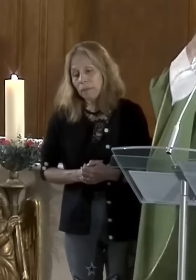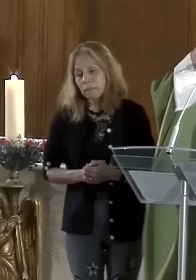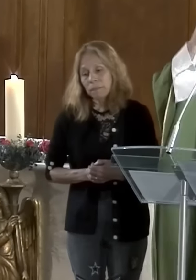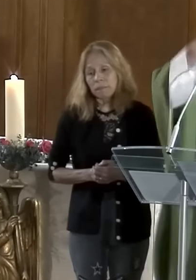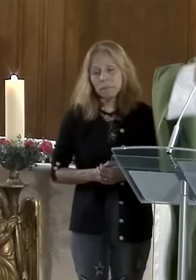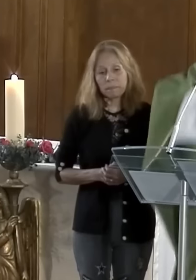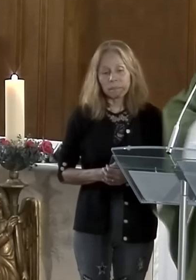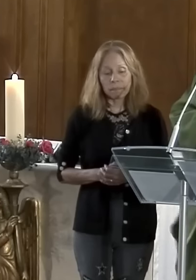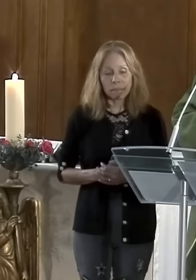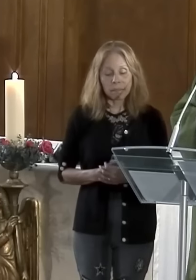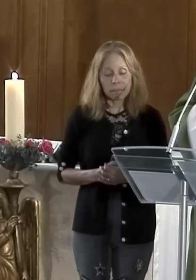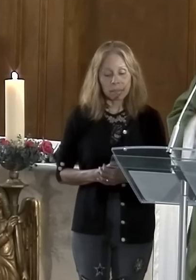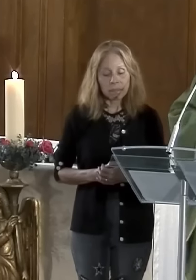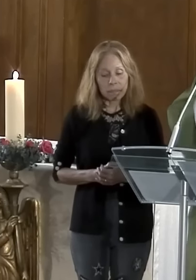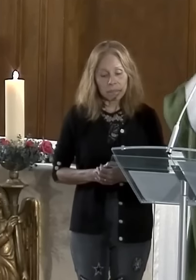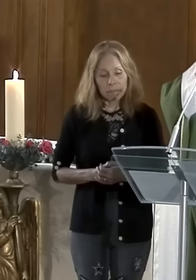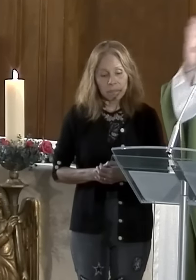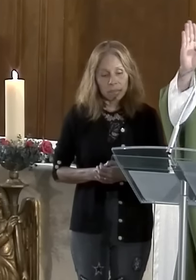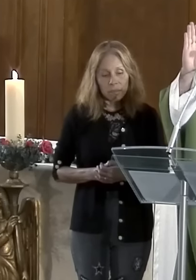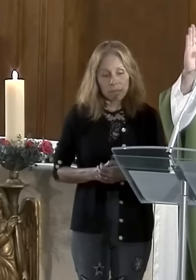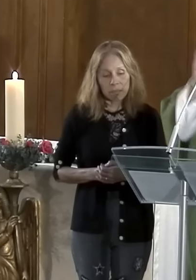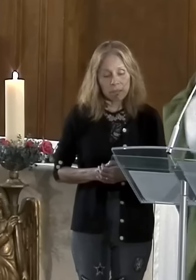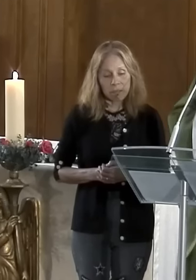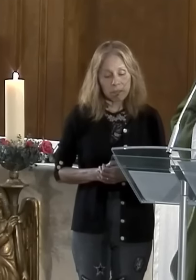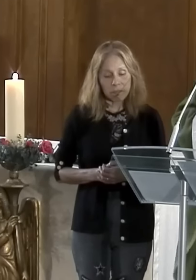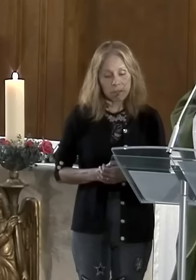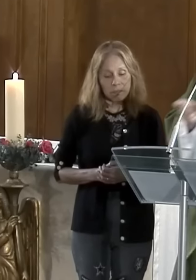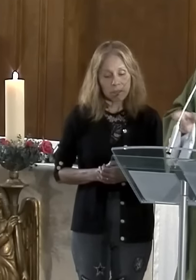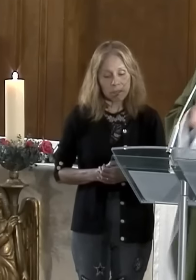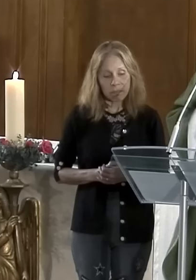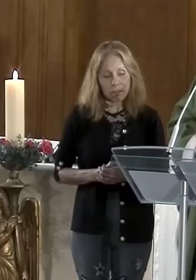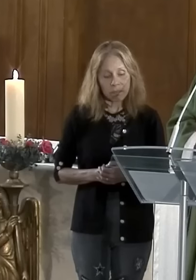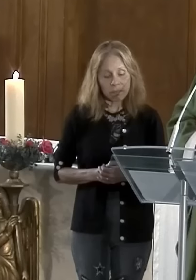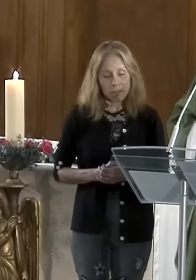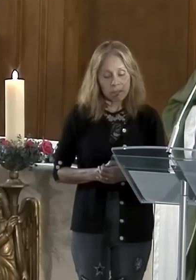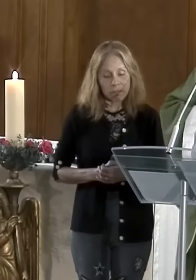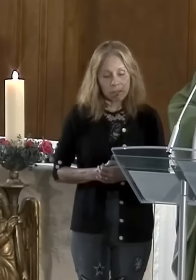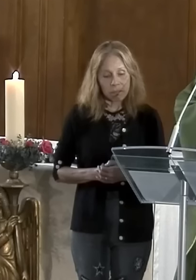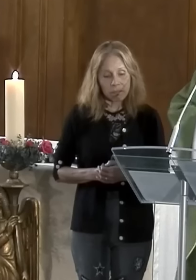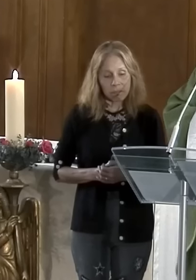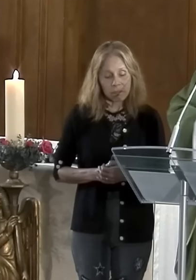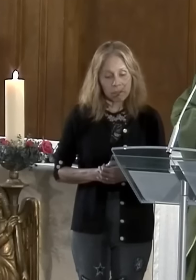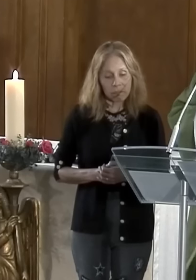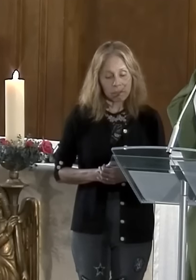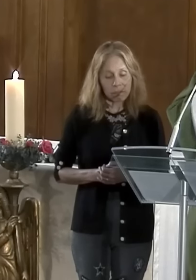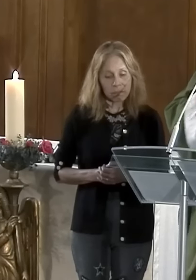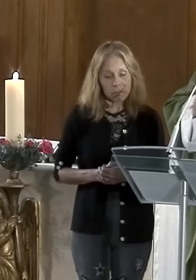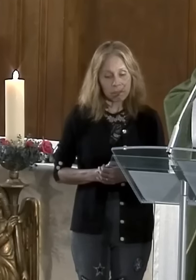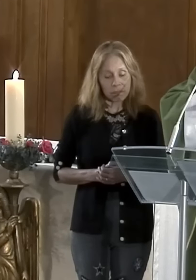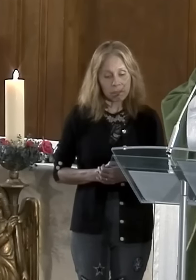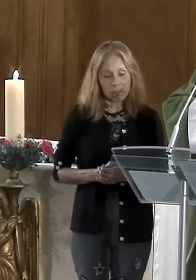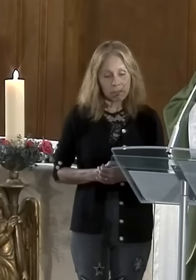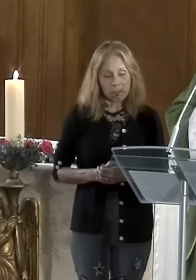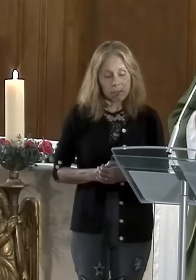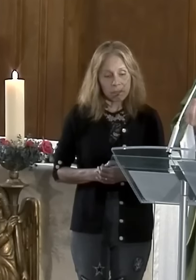Escucha, Padre, nuestra oración y haznos fieles seguidores de tu Hijo, el carpintero de Nazaret, que